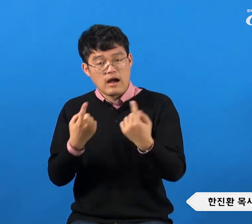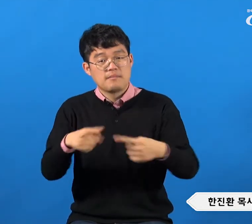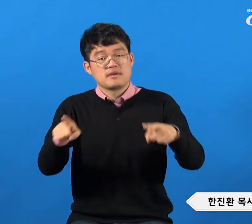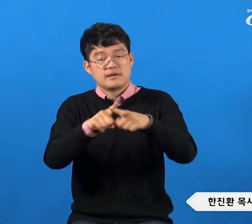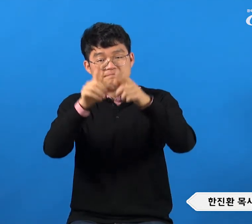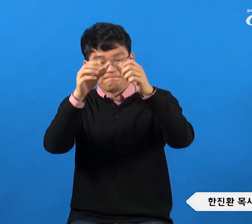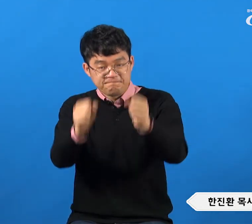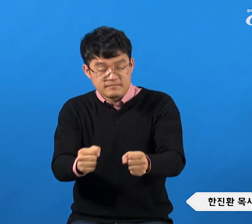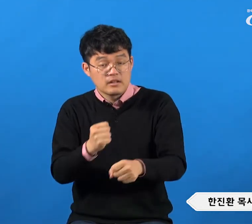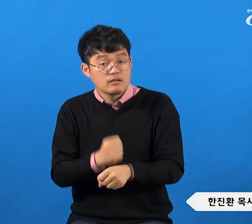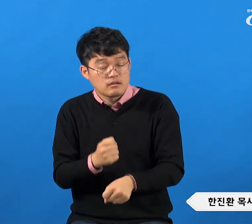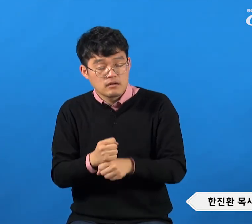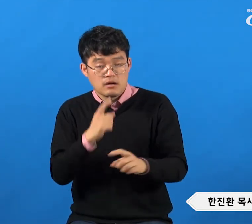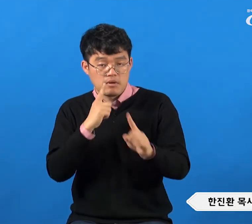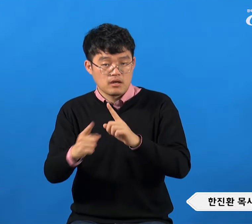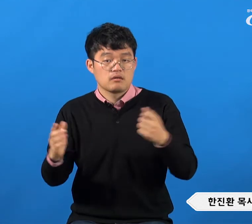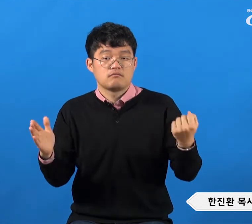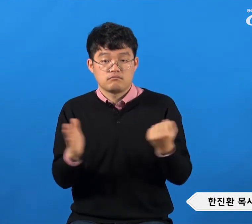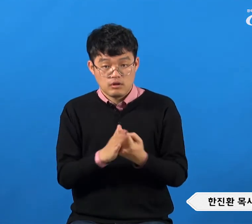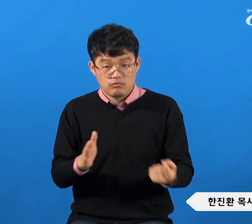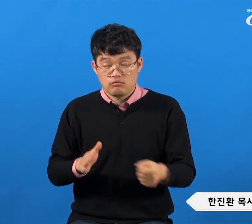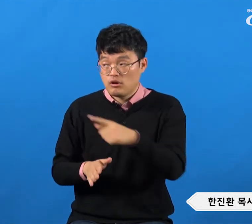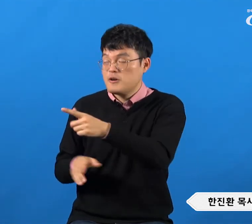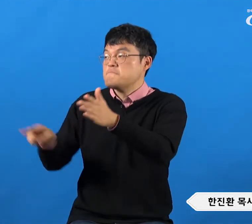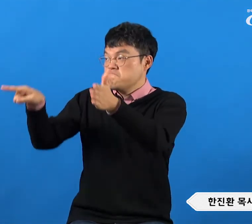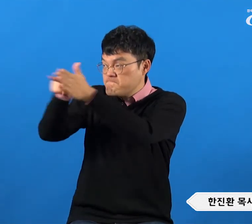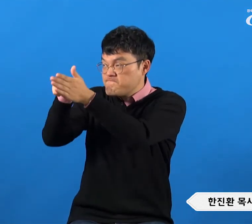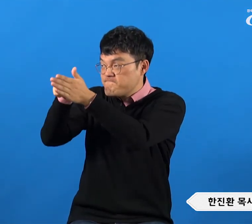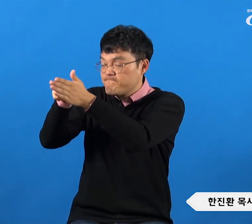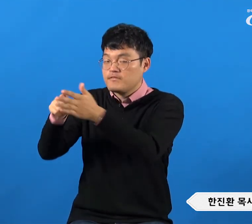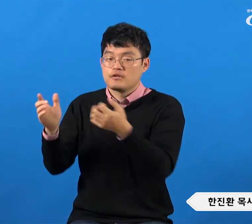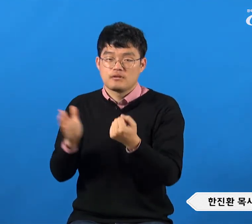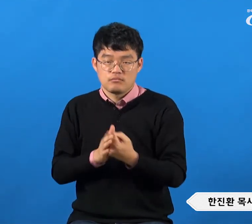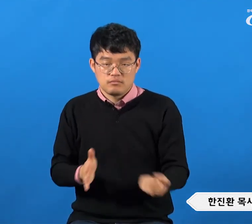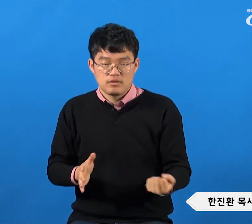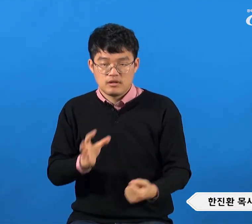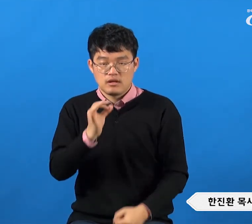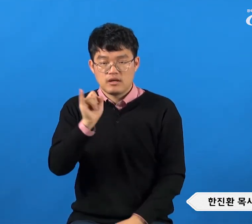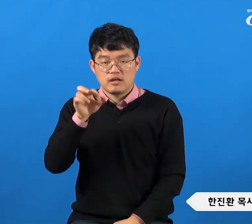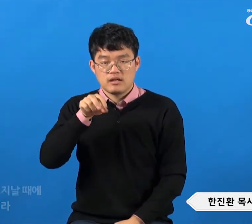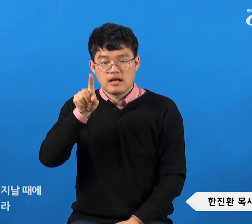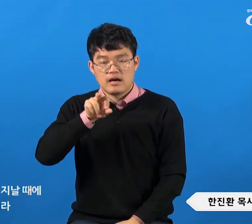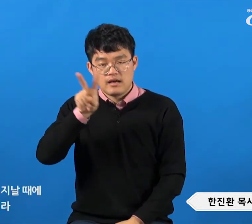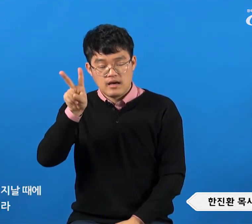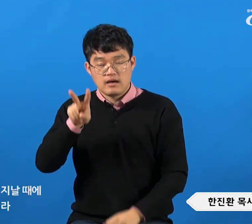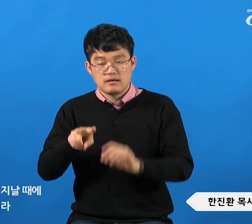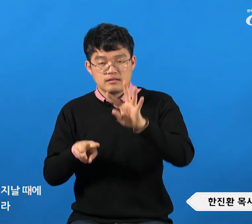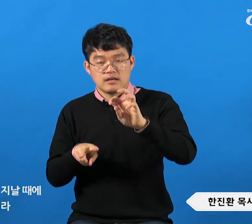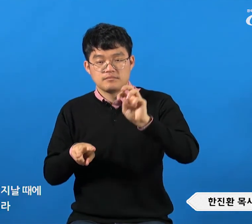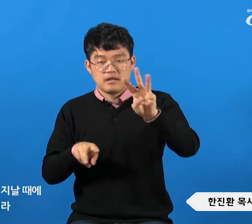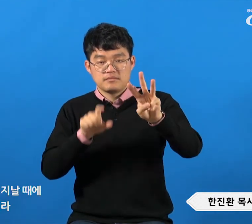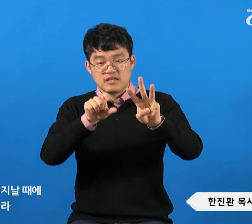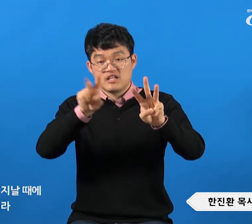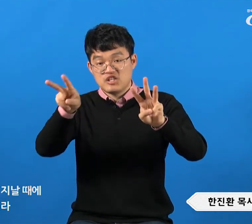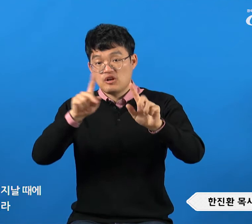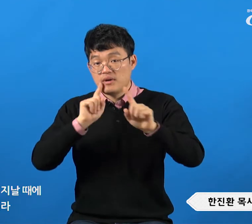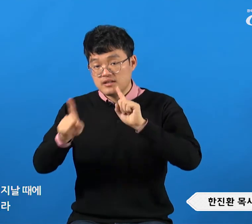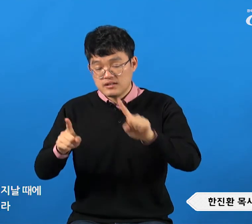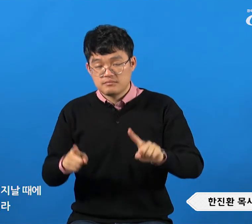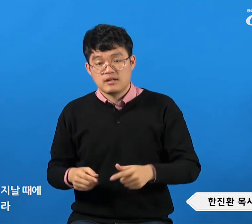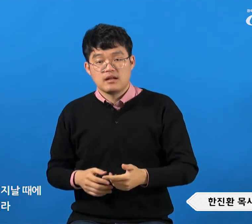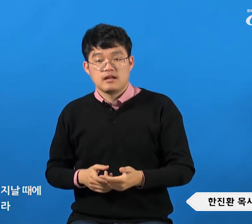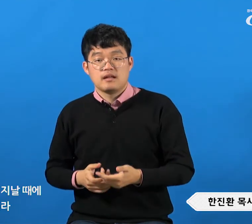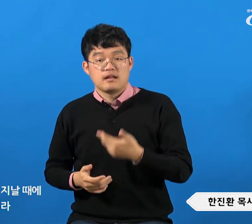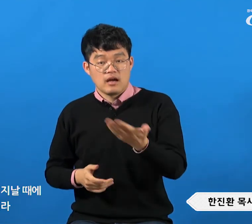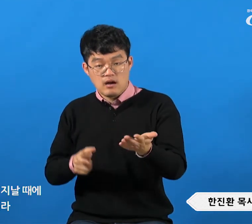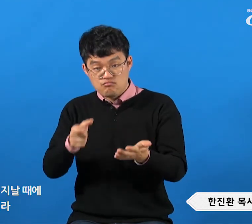말씀해 주셨기 때문에, 우리 그걸 믿기 때문이죠. 이사야 43장 2절 보면, 내가 물